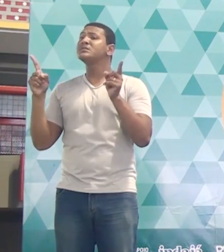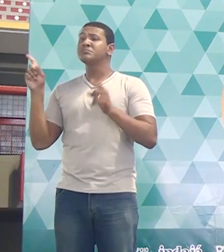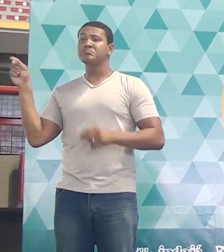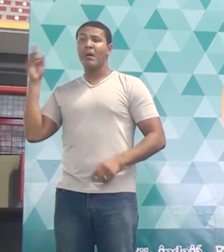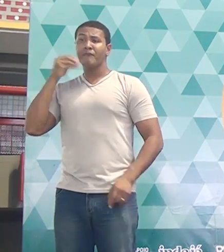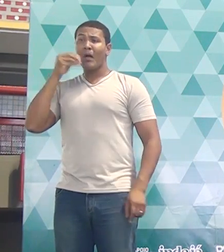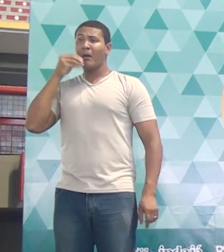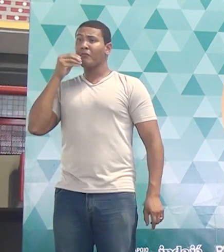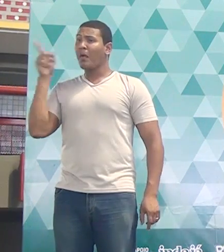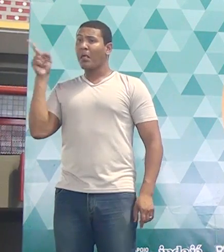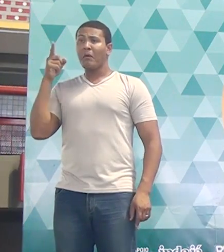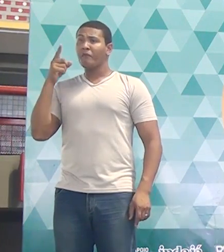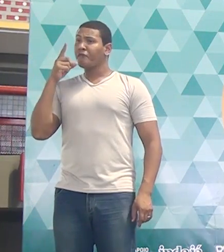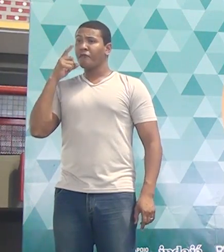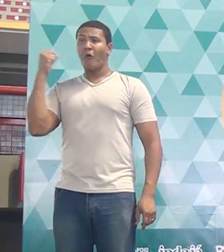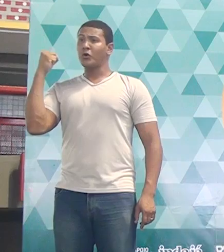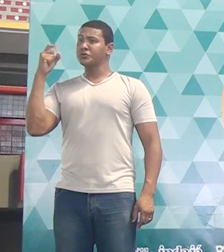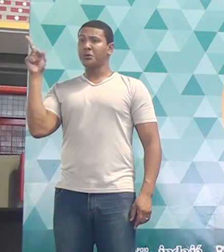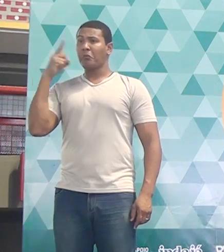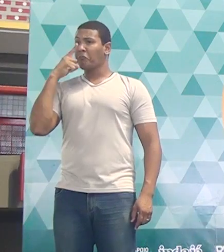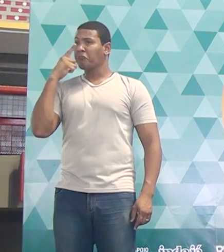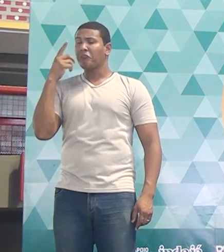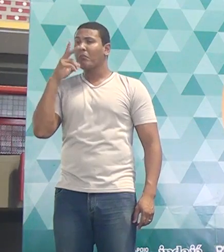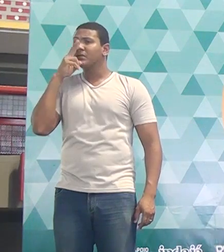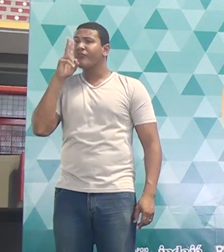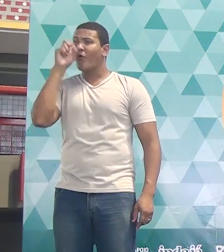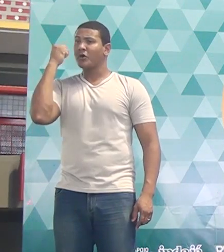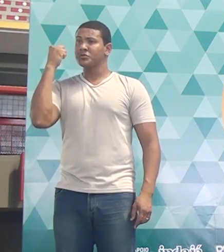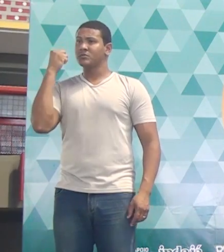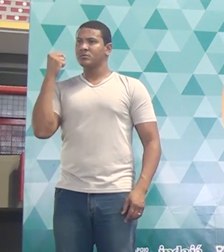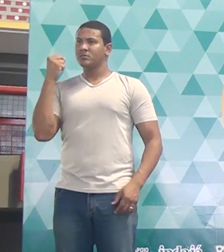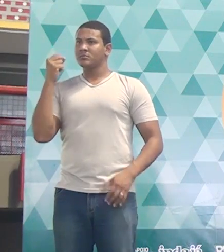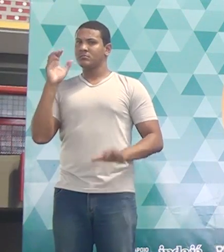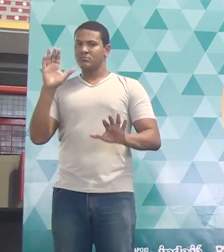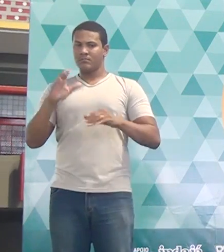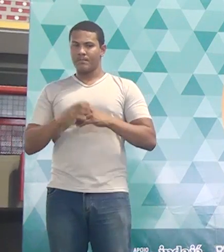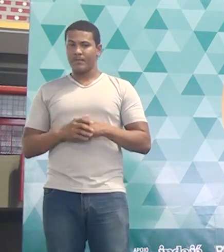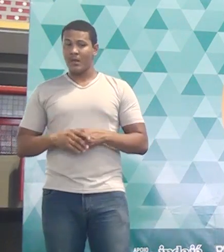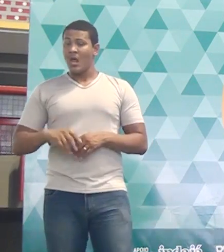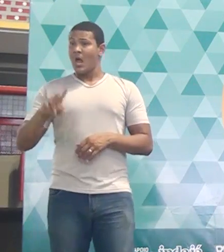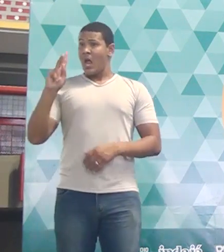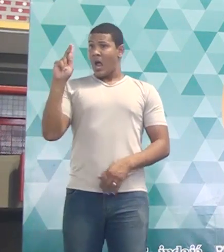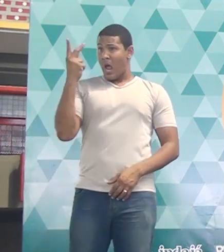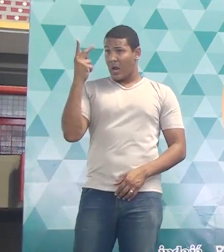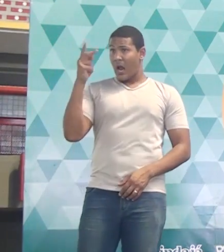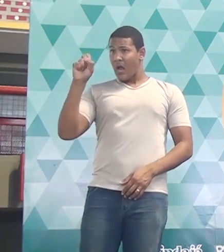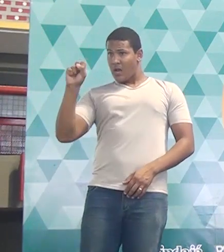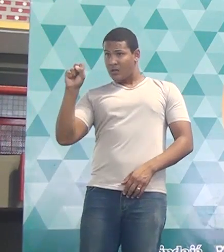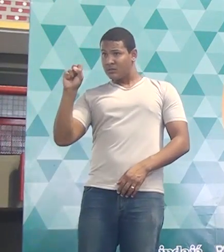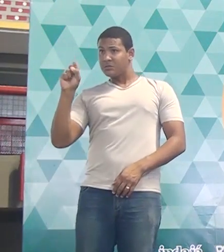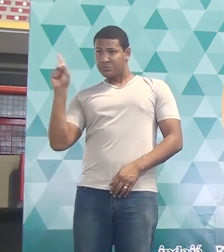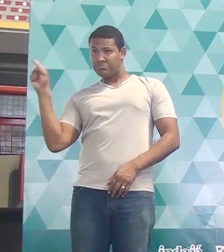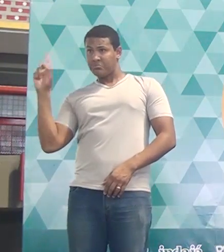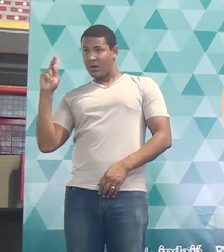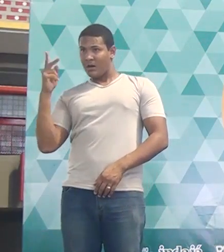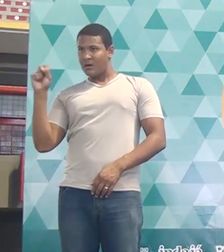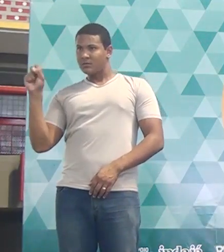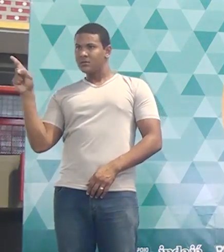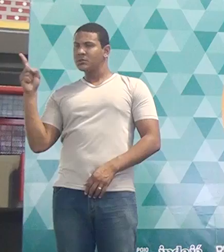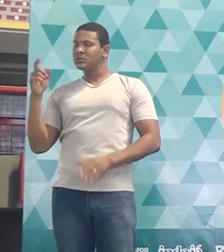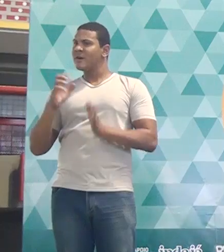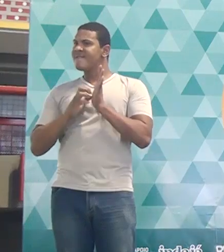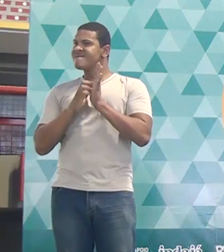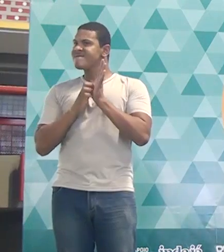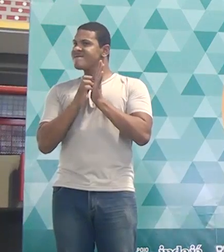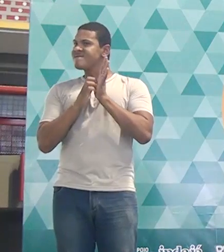forte. Esse HF é um ácido tão corrosivo que corrói até o vidro, mas ele não é um ácido forte,